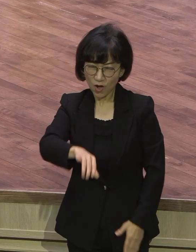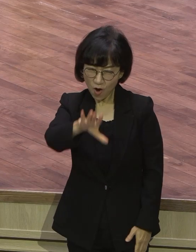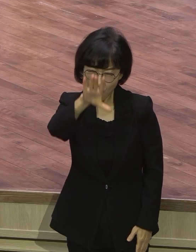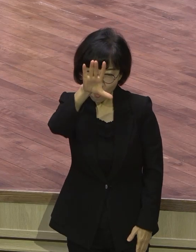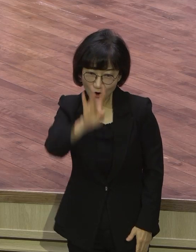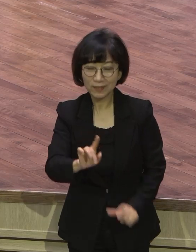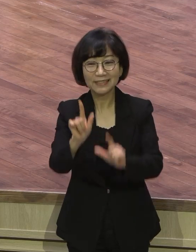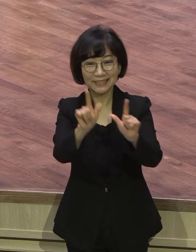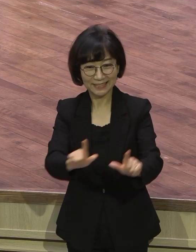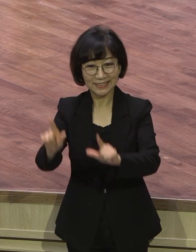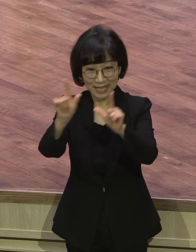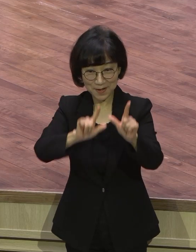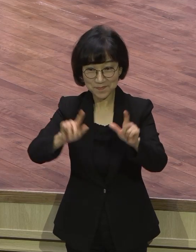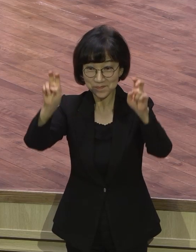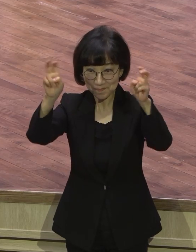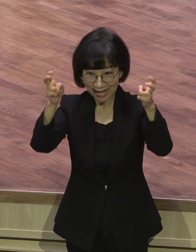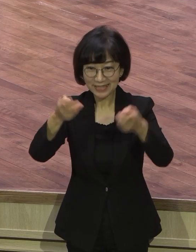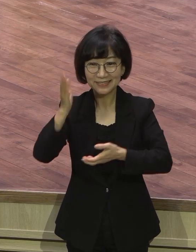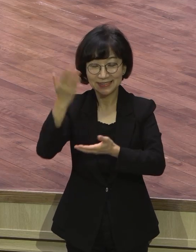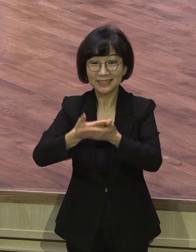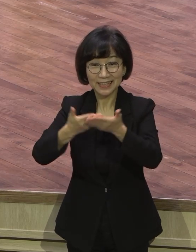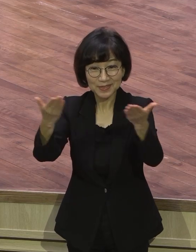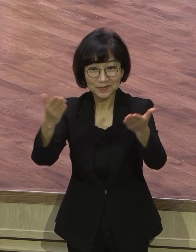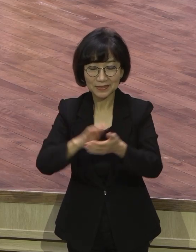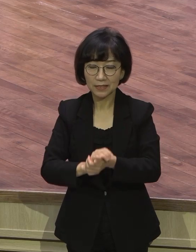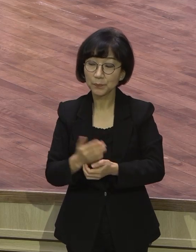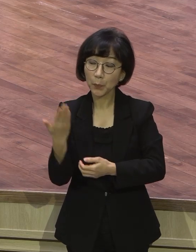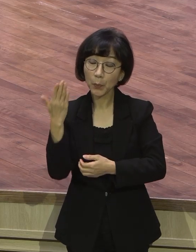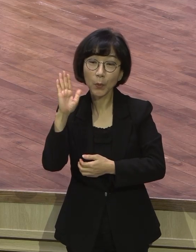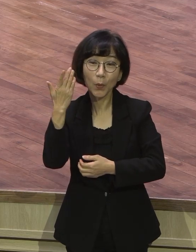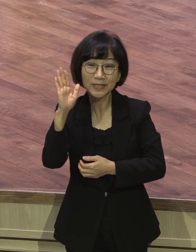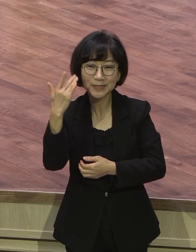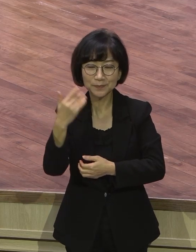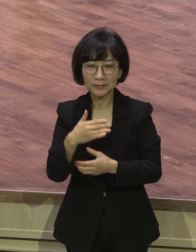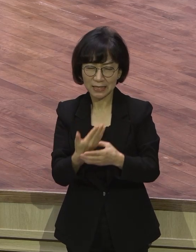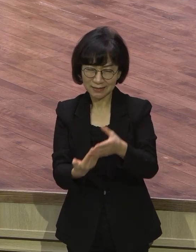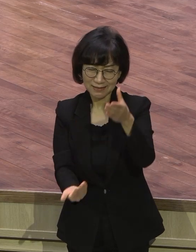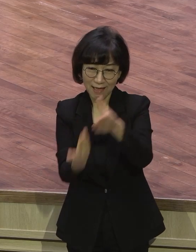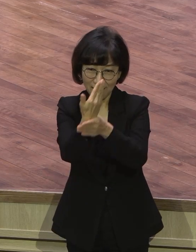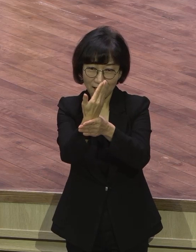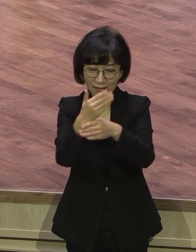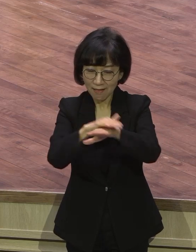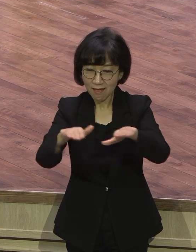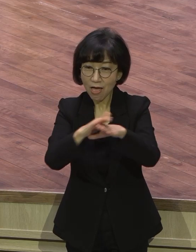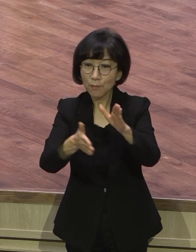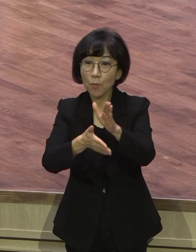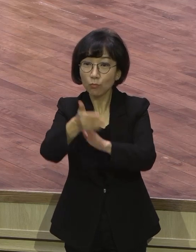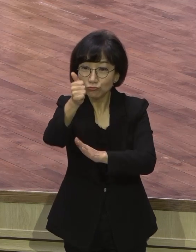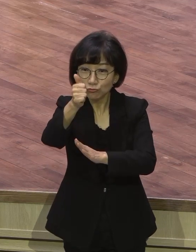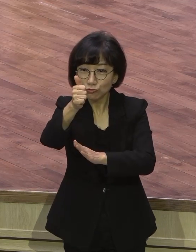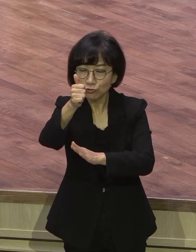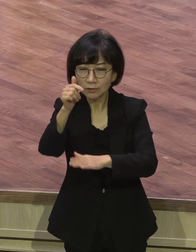제모로 말씀을 드립니다. 최근에 재난안전대책본부에서 제안했습니다.